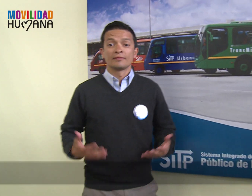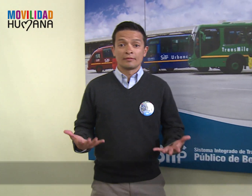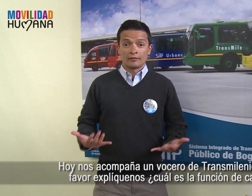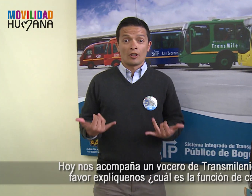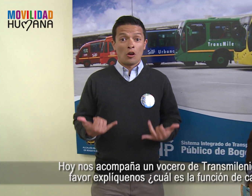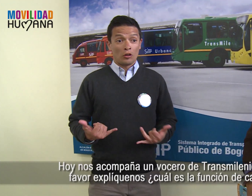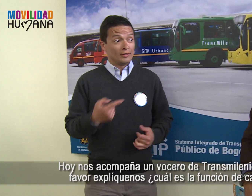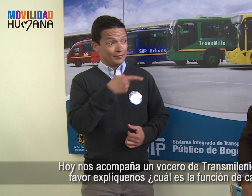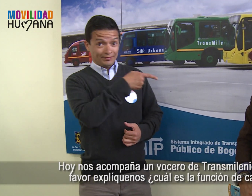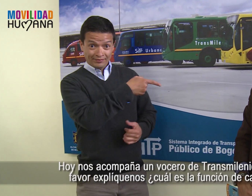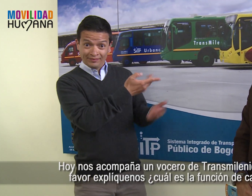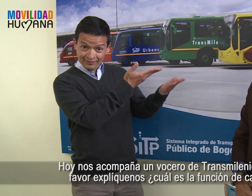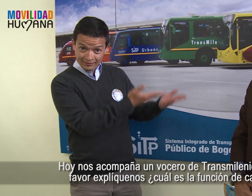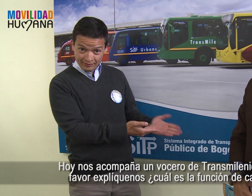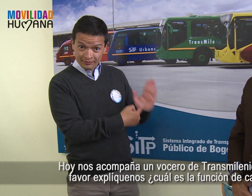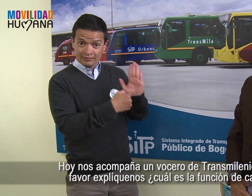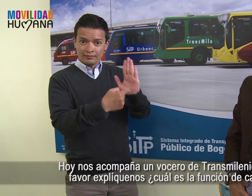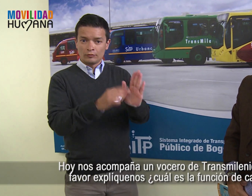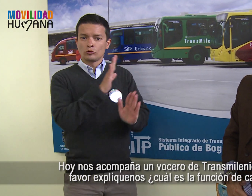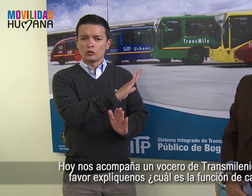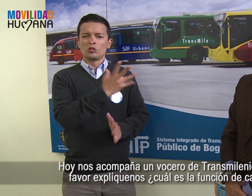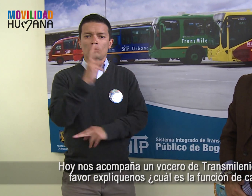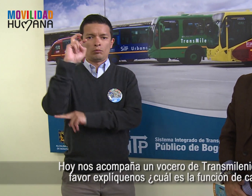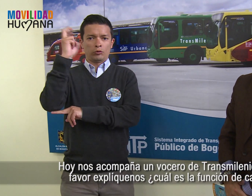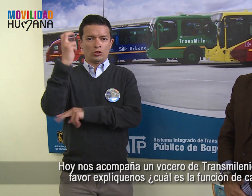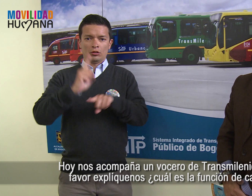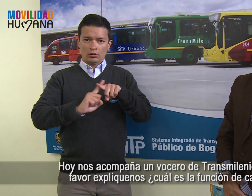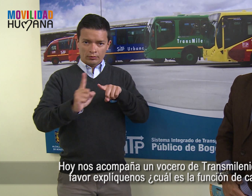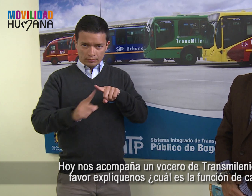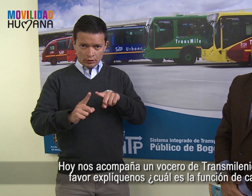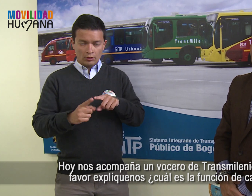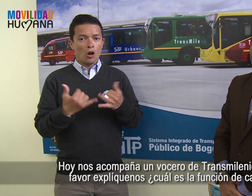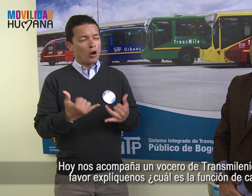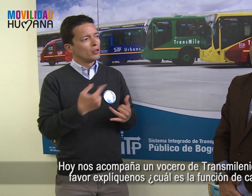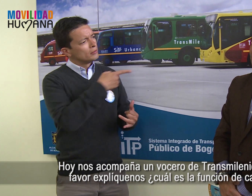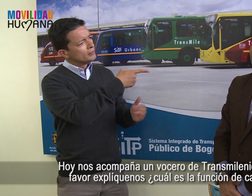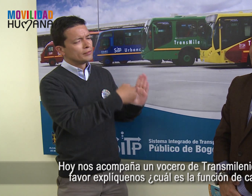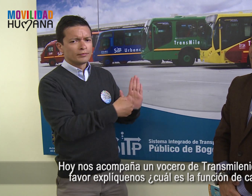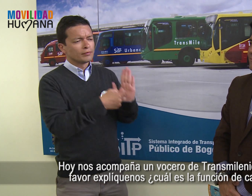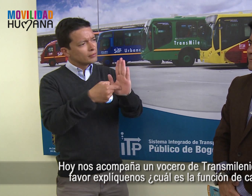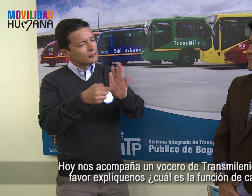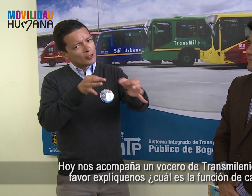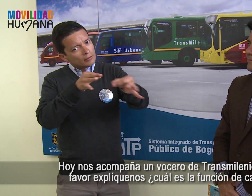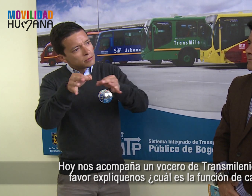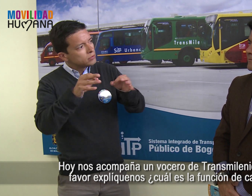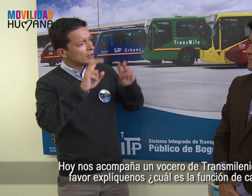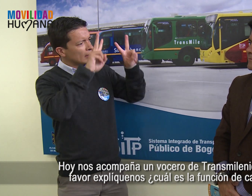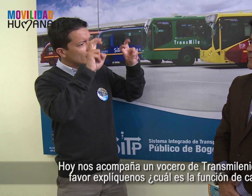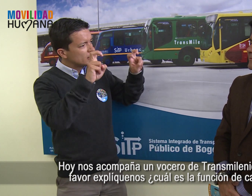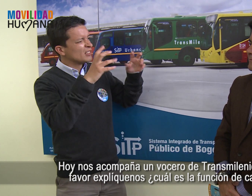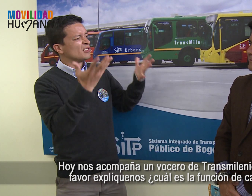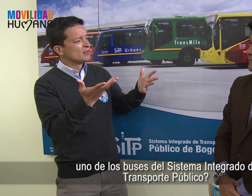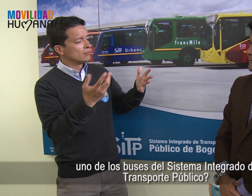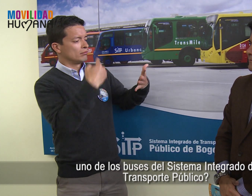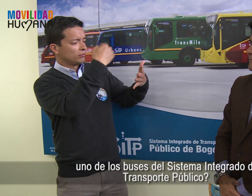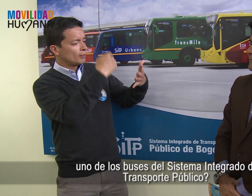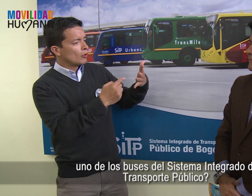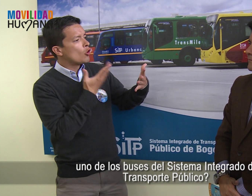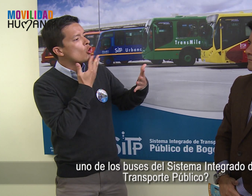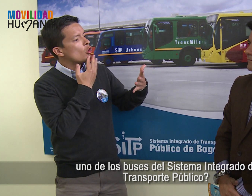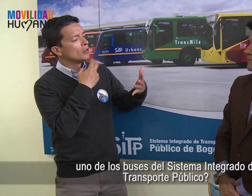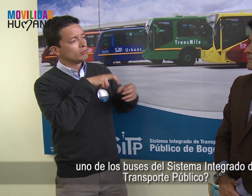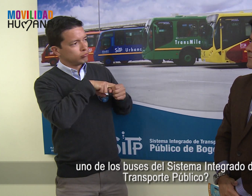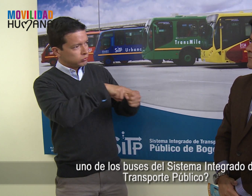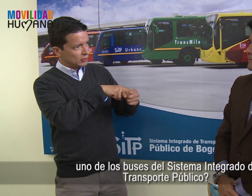Hoy nos acompaña un vocero de Transmilenio. Por favor, explíquenos cuál es la función de cada uno de los buses